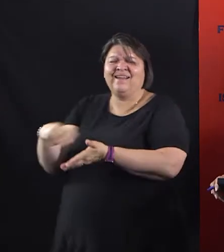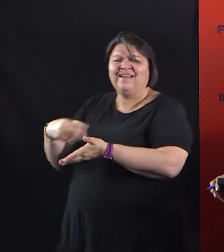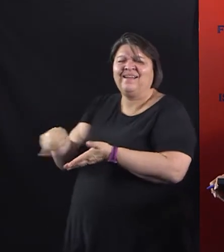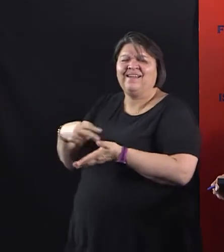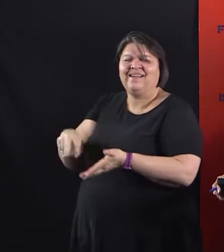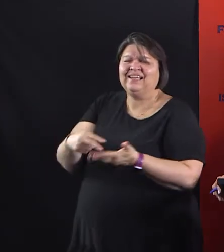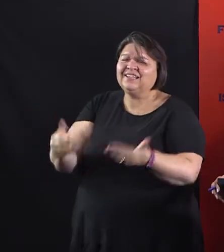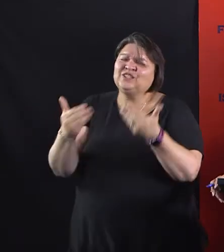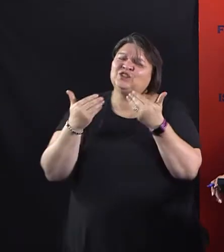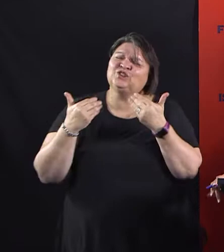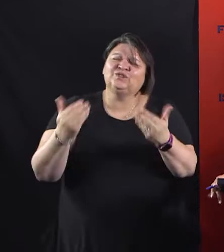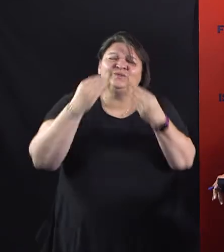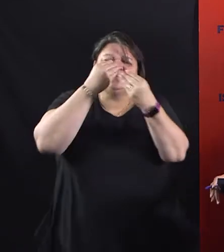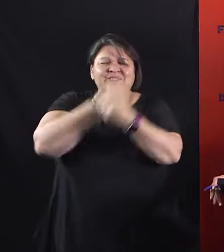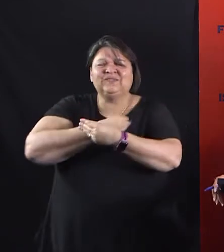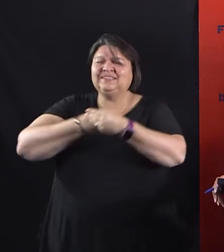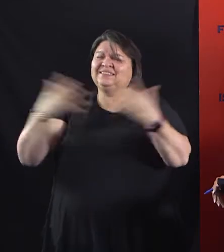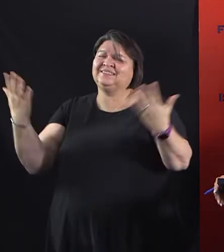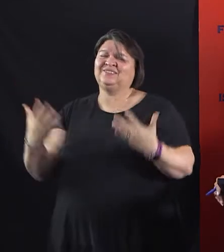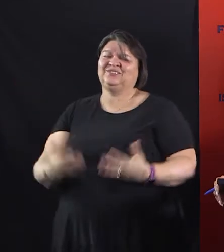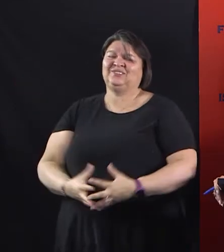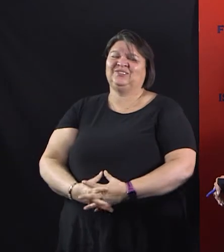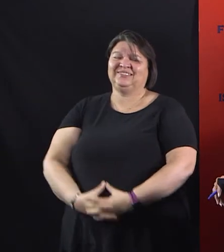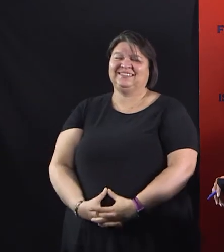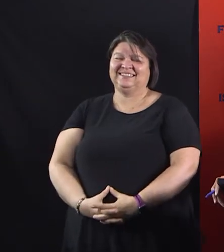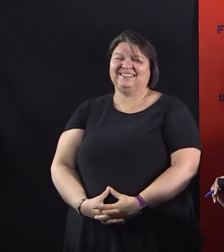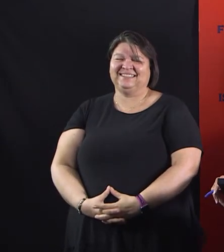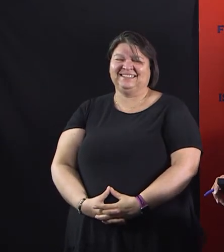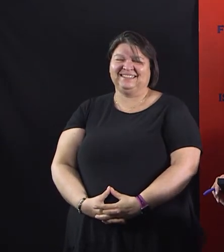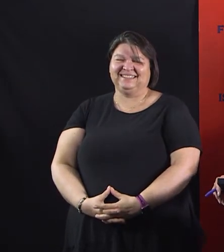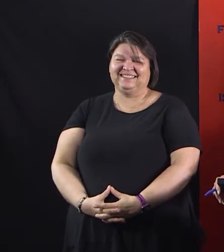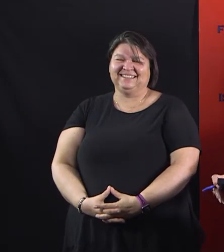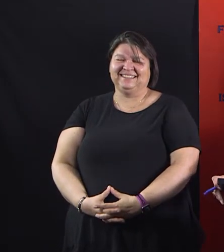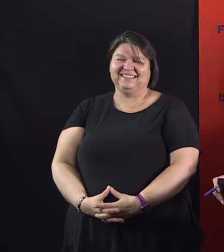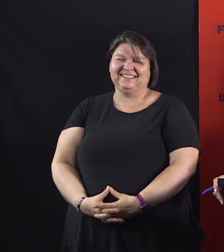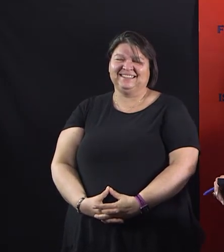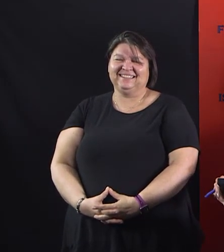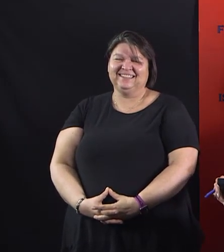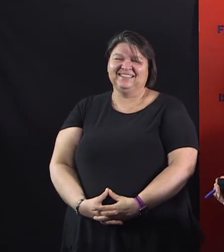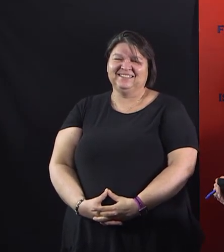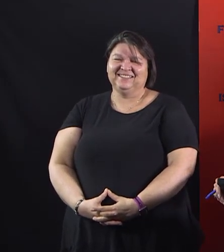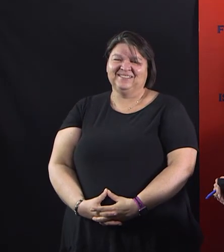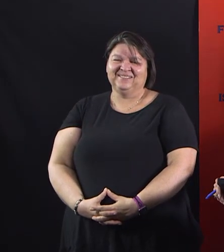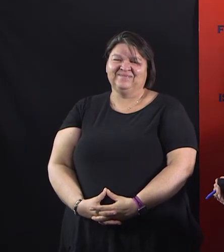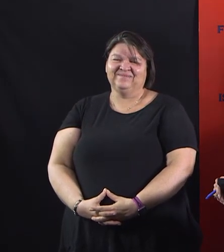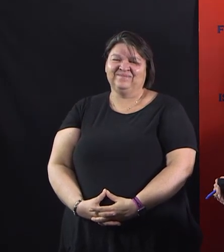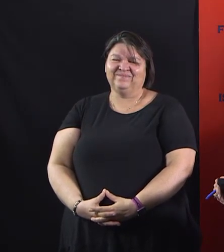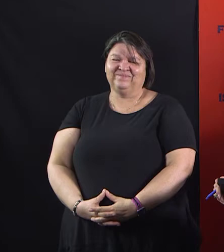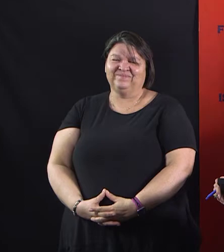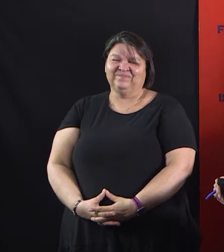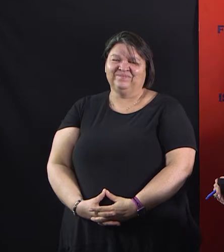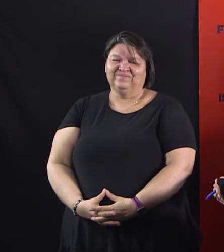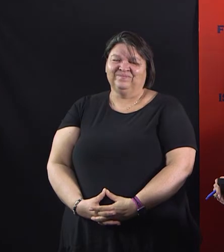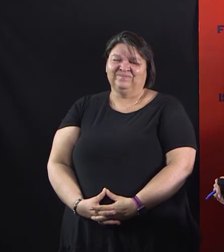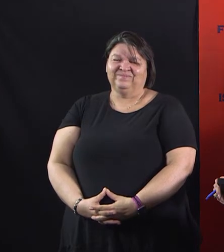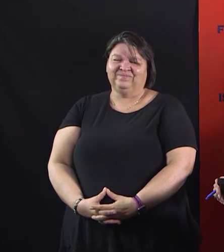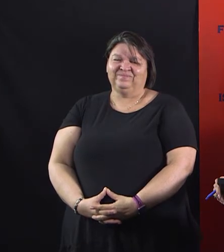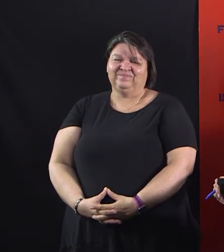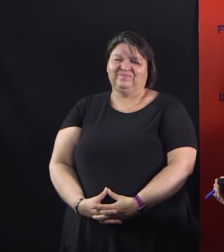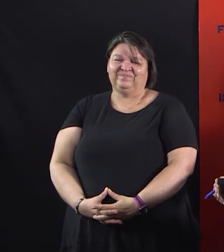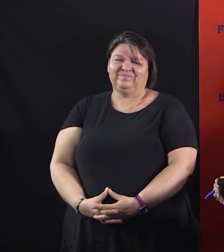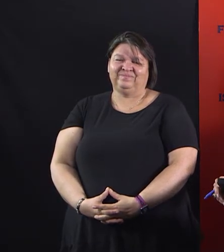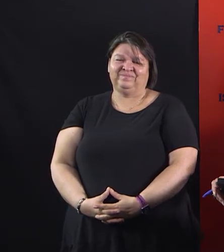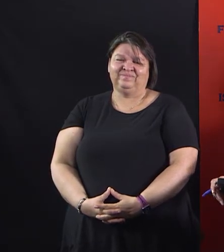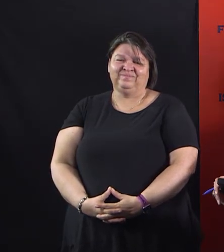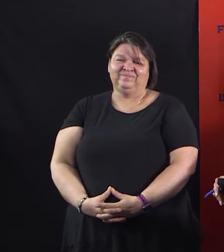segura, quédese en casa, sintonice la estación o la internet de Billy Bob's. Ahí puede bailar con sus botas como si nadie lo